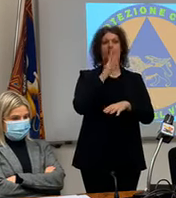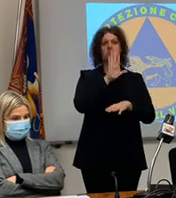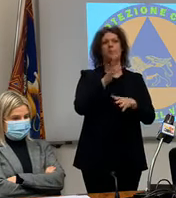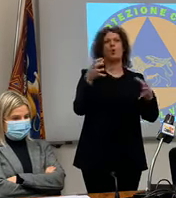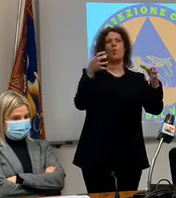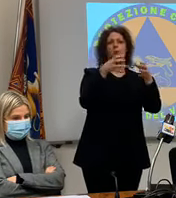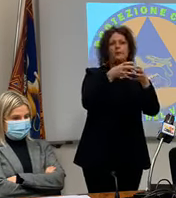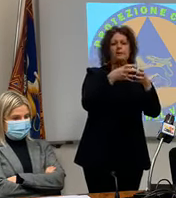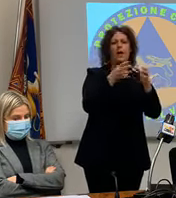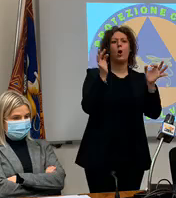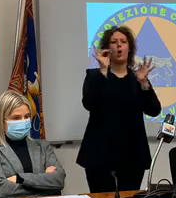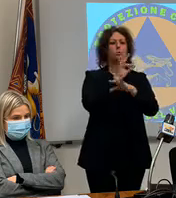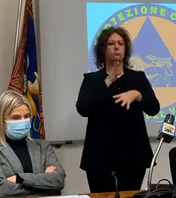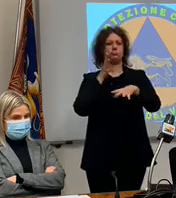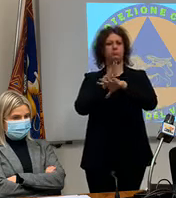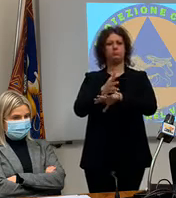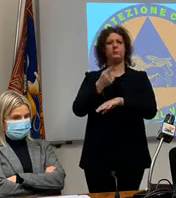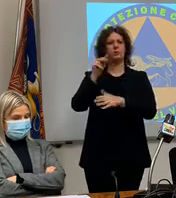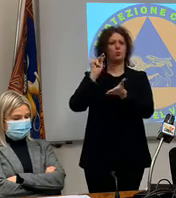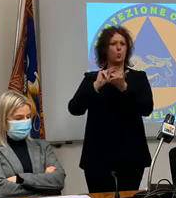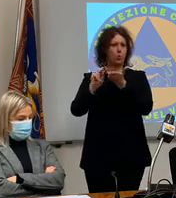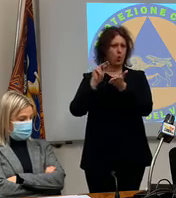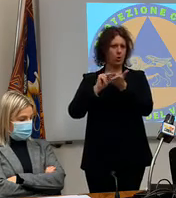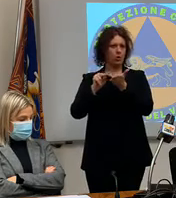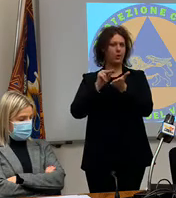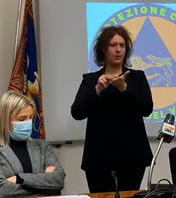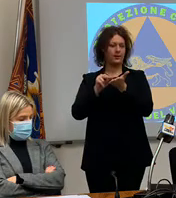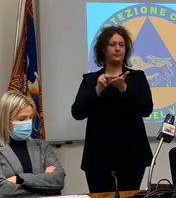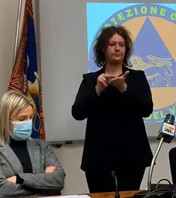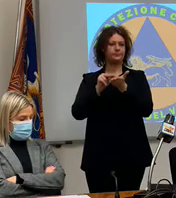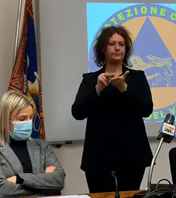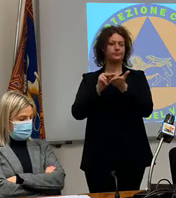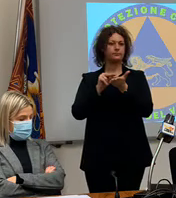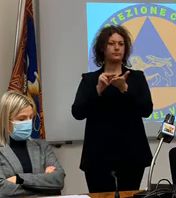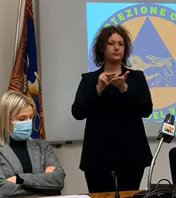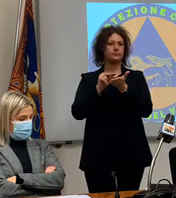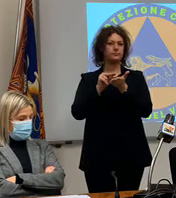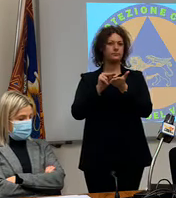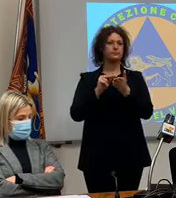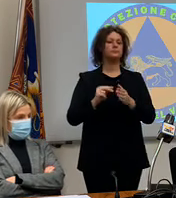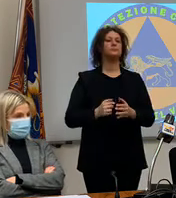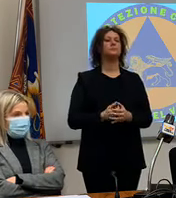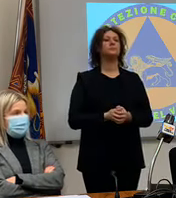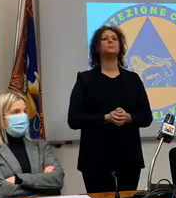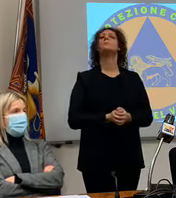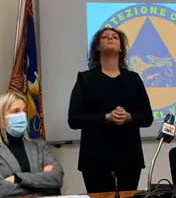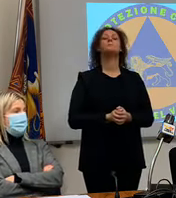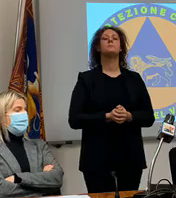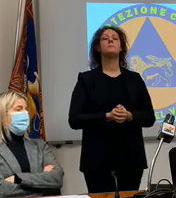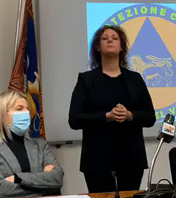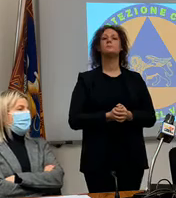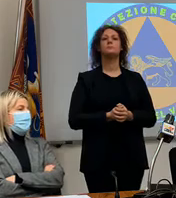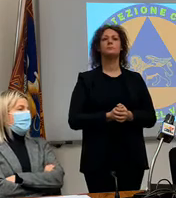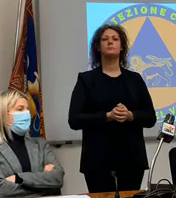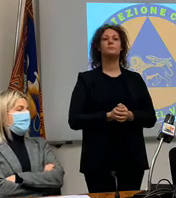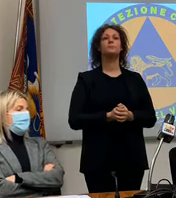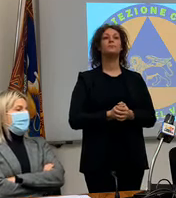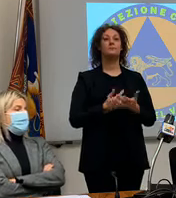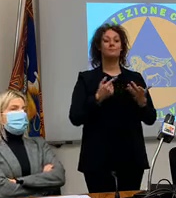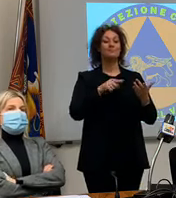scuola e che identificavano diciamo degli conseguentemente delle